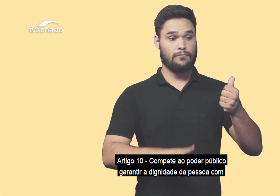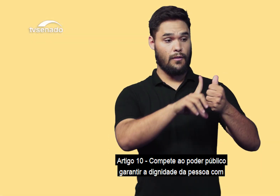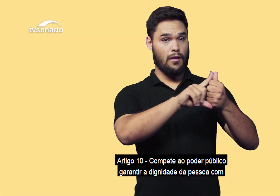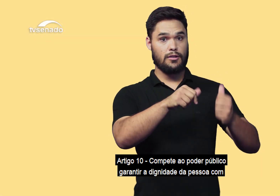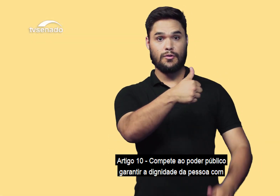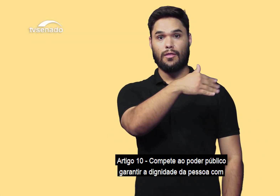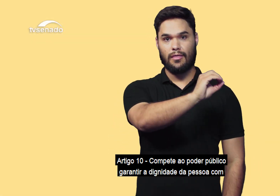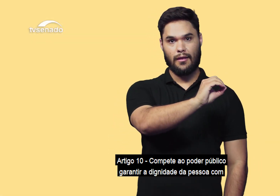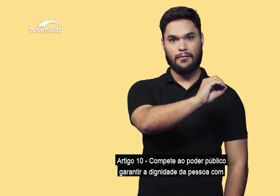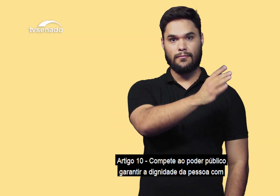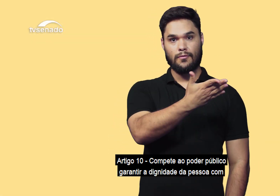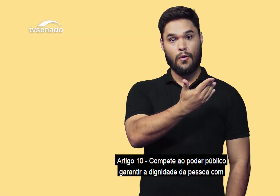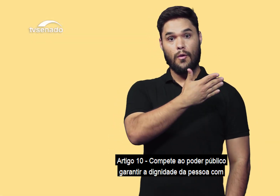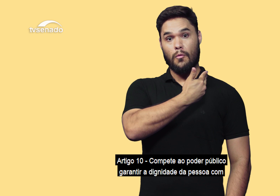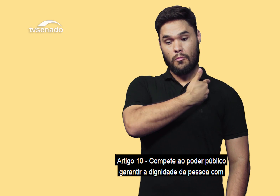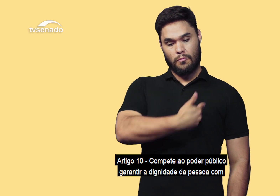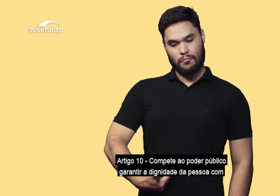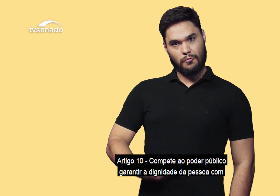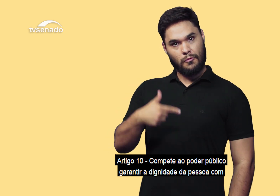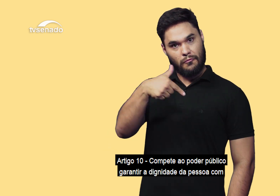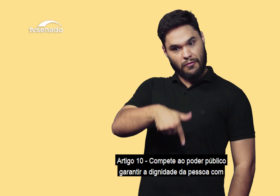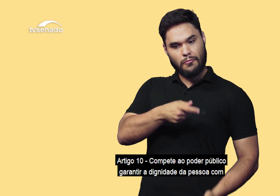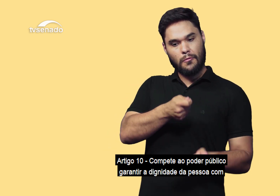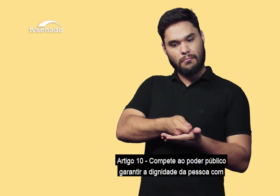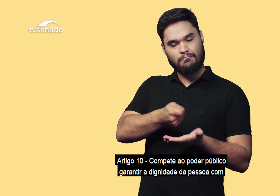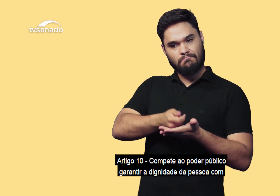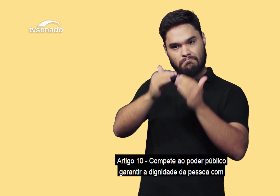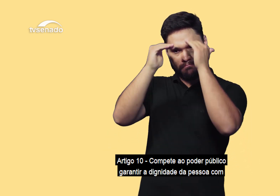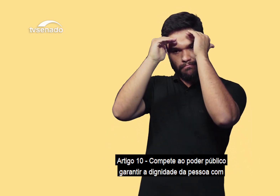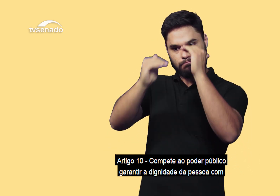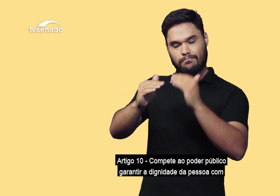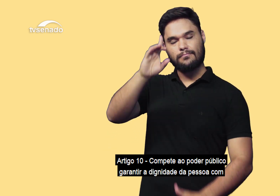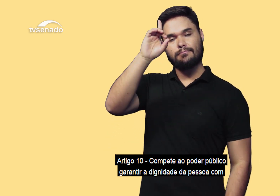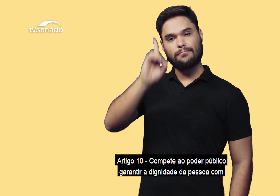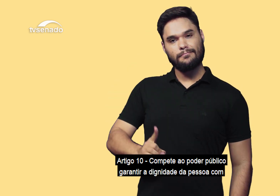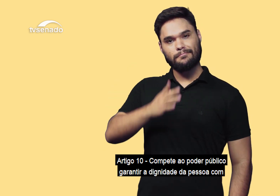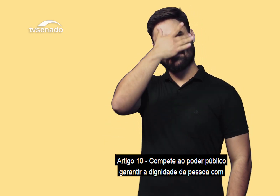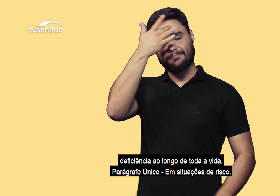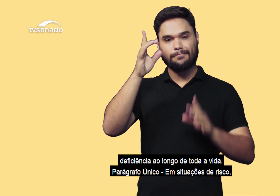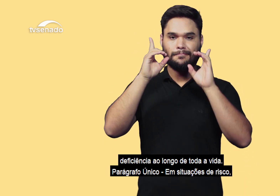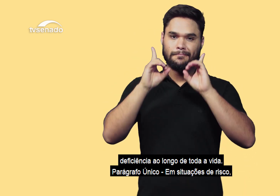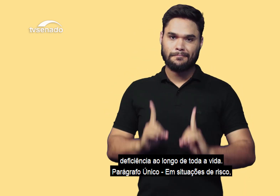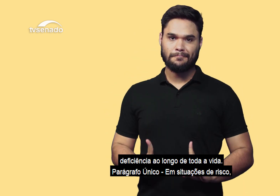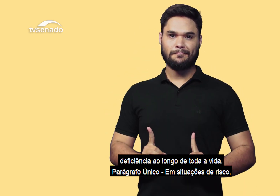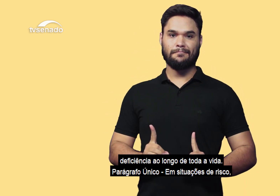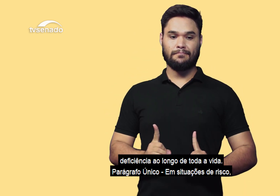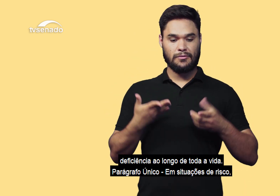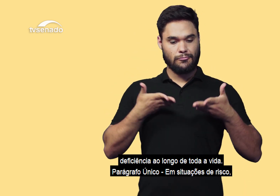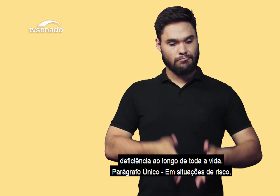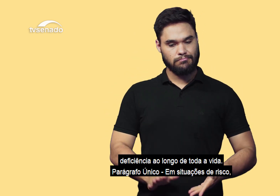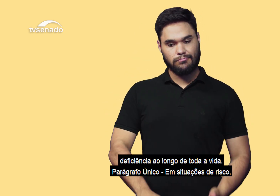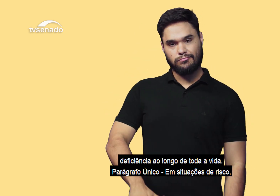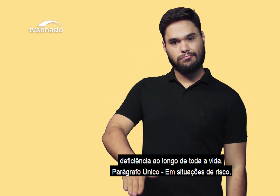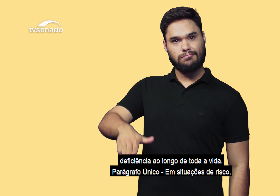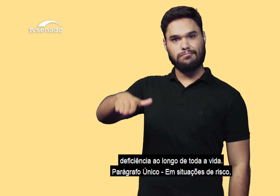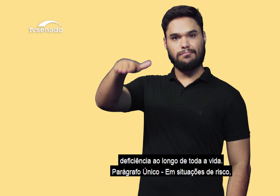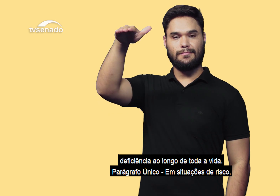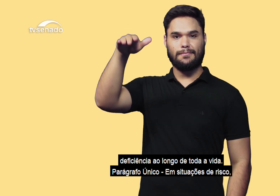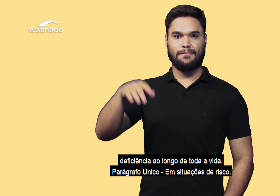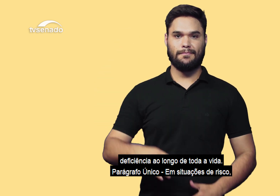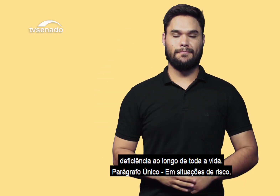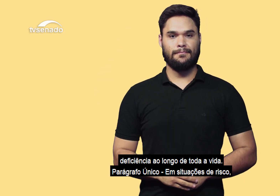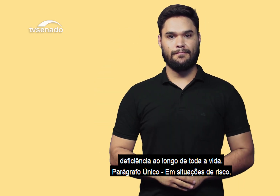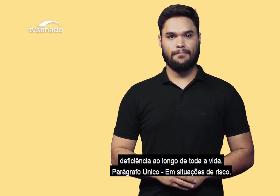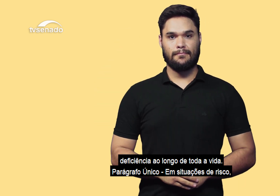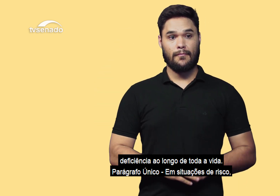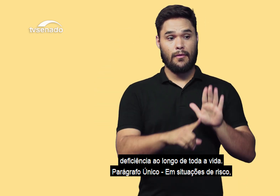Artigo 10. Compete ao Poder Público garantir a dignidade da pessoa com deficiência ao longo de toda a vida.